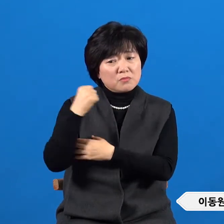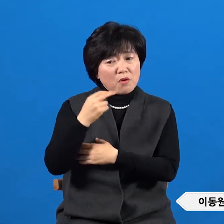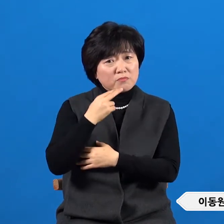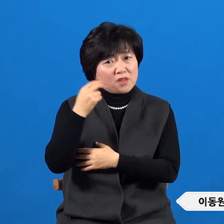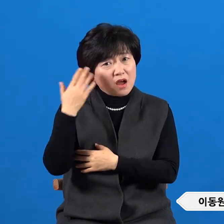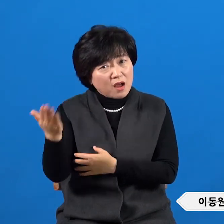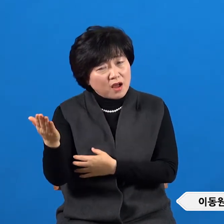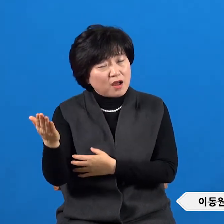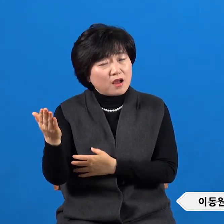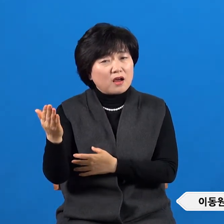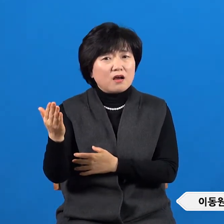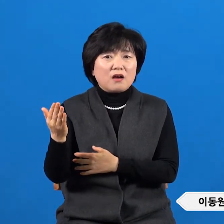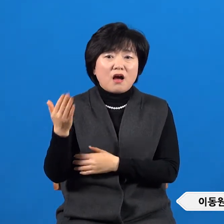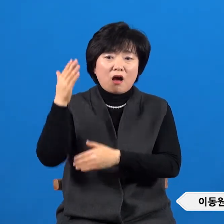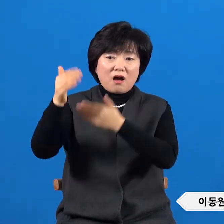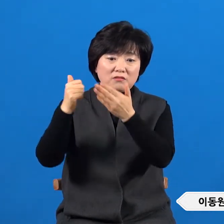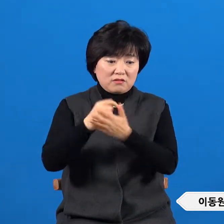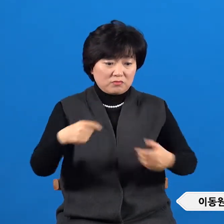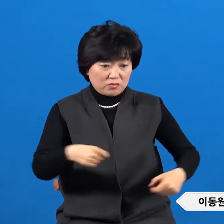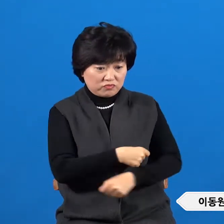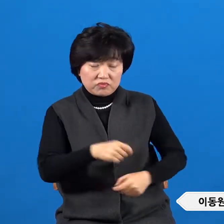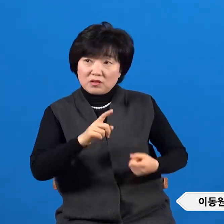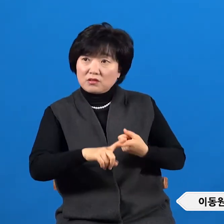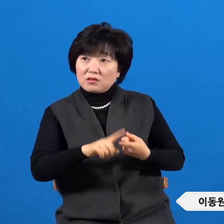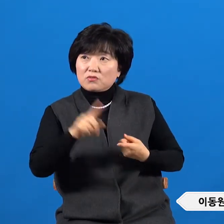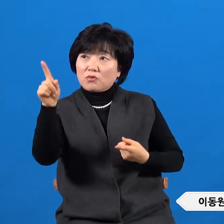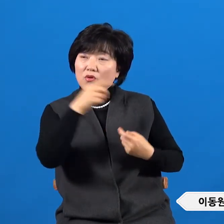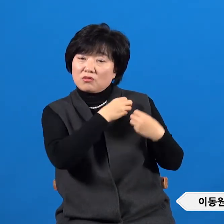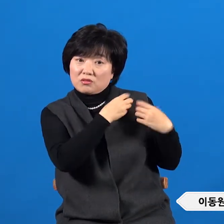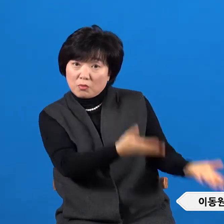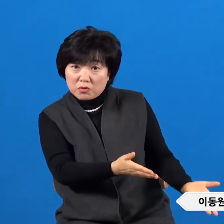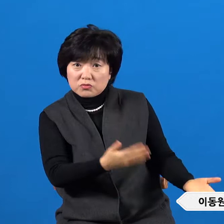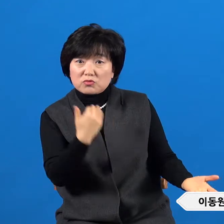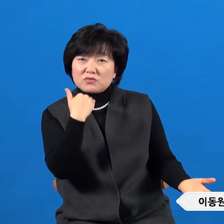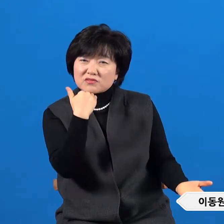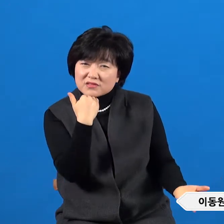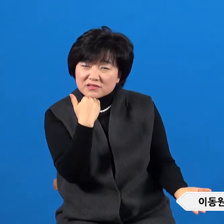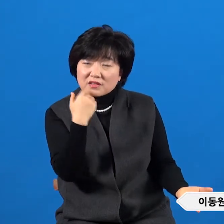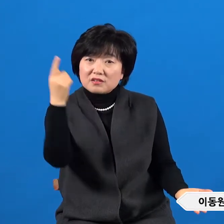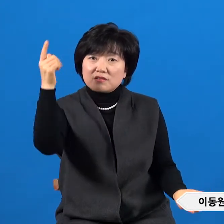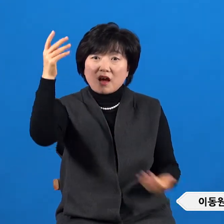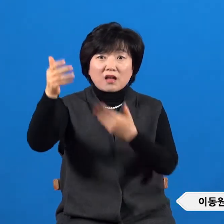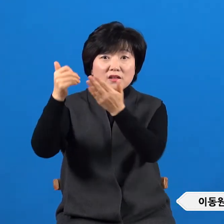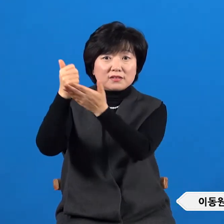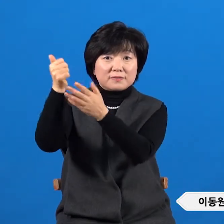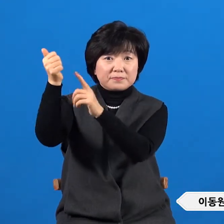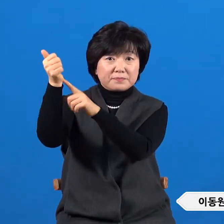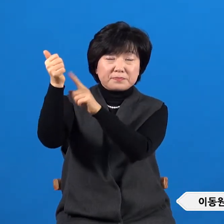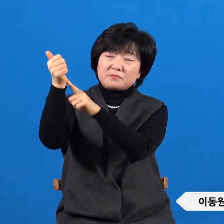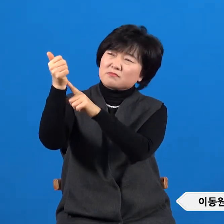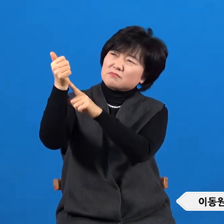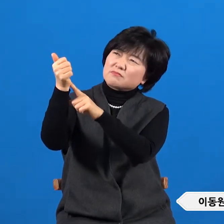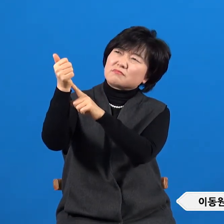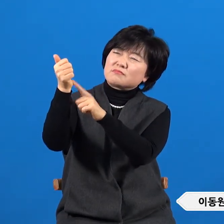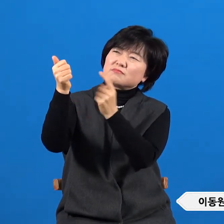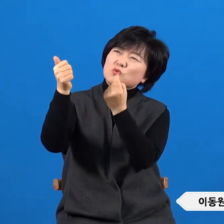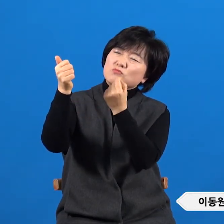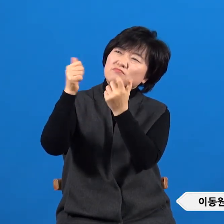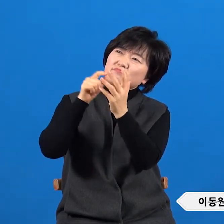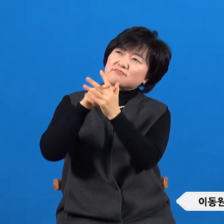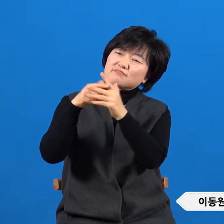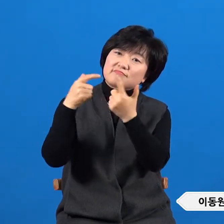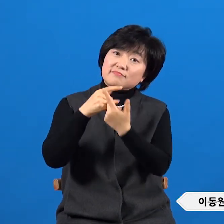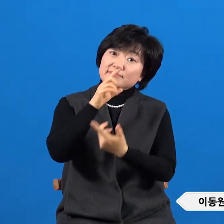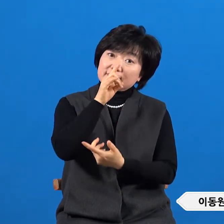합니다. 때때로 그래서 하나님은 무능하고 무력한 신, 세상의 불의를 허용하고 마냥 기다리기만